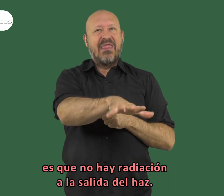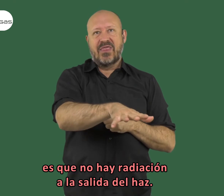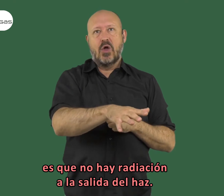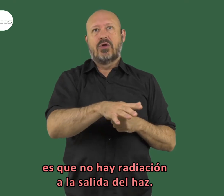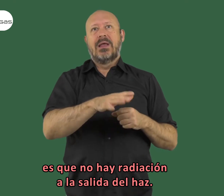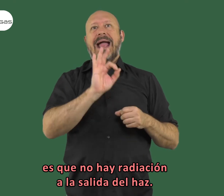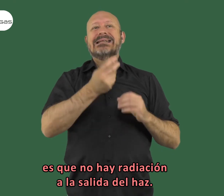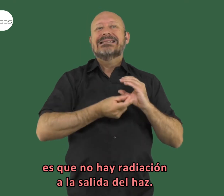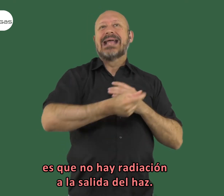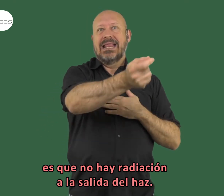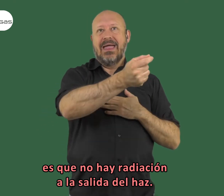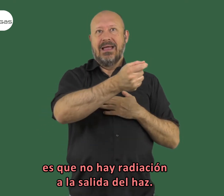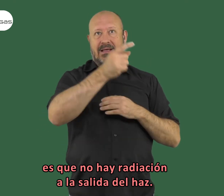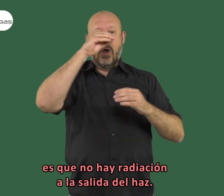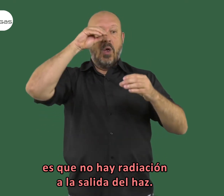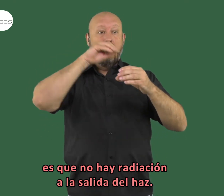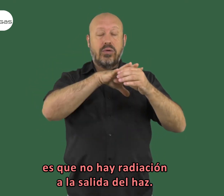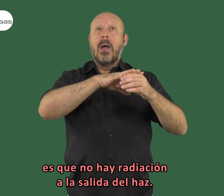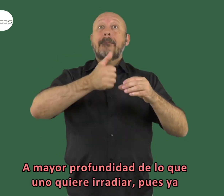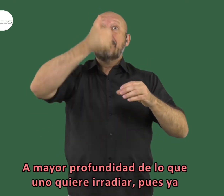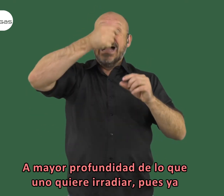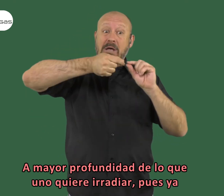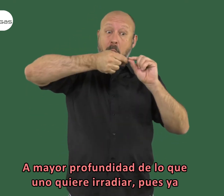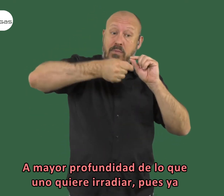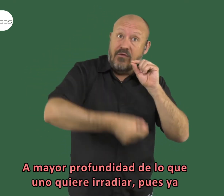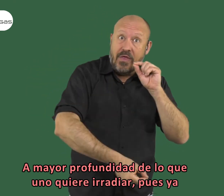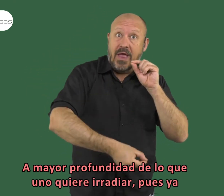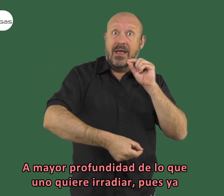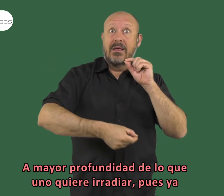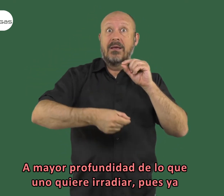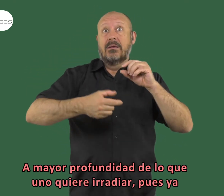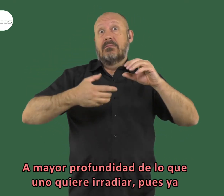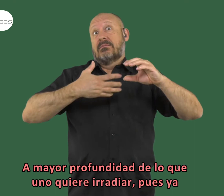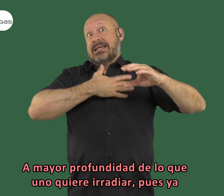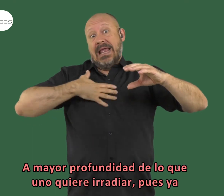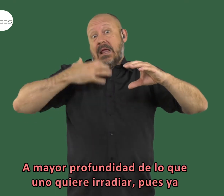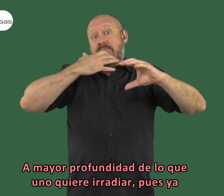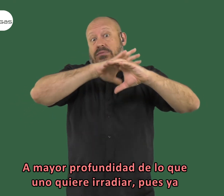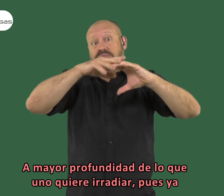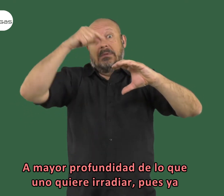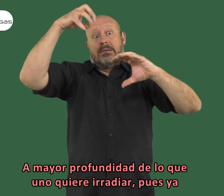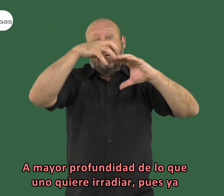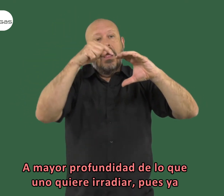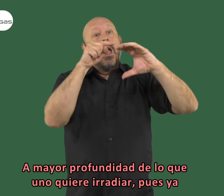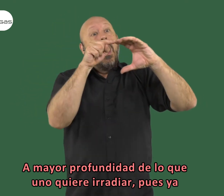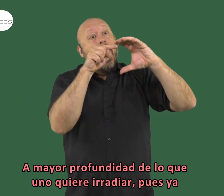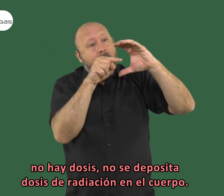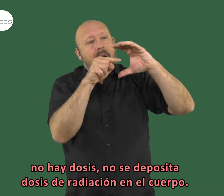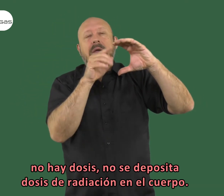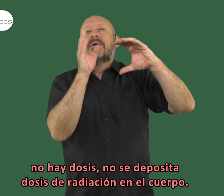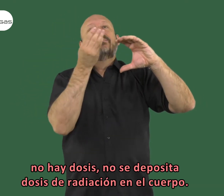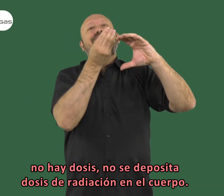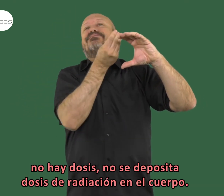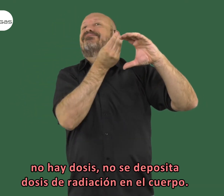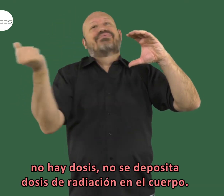hay radiación a la salida del haz. O sea, a mayor profundidad de lo que uno quiere irradiar, pues ya